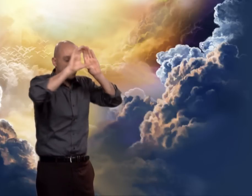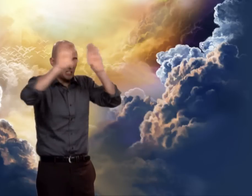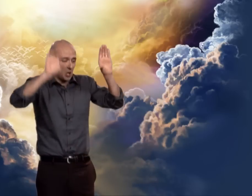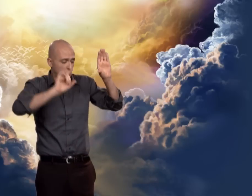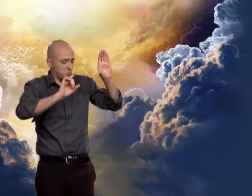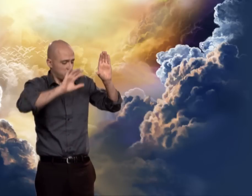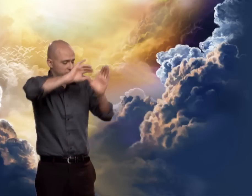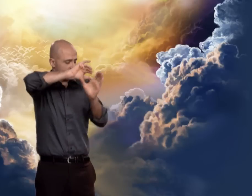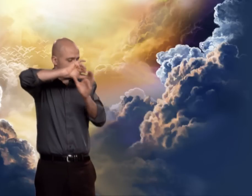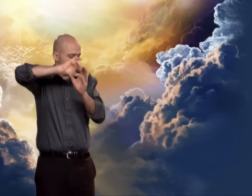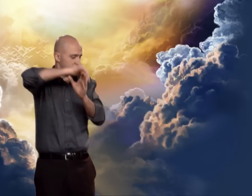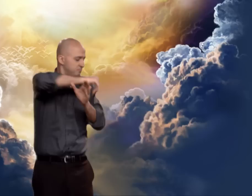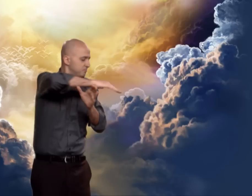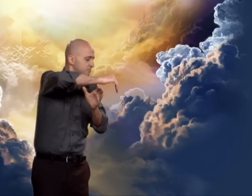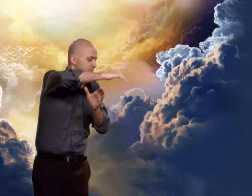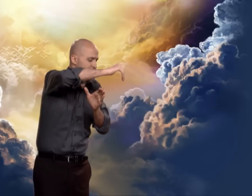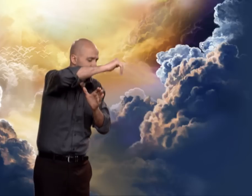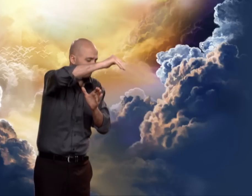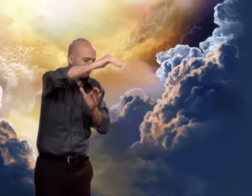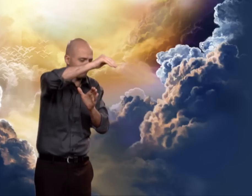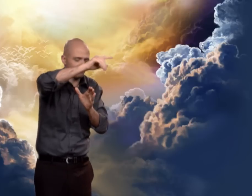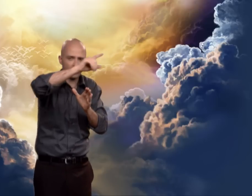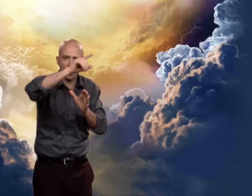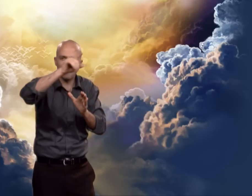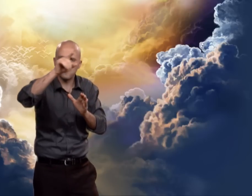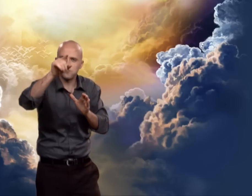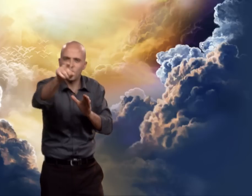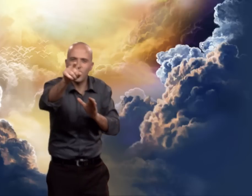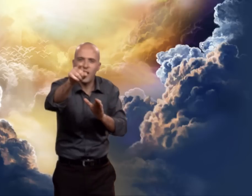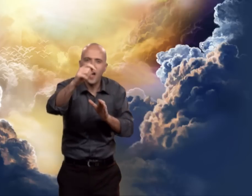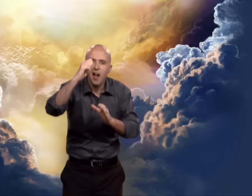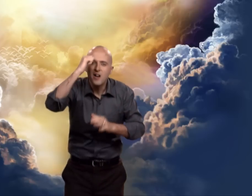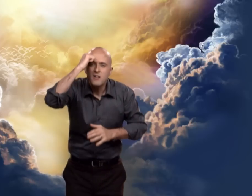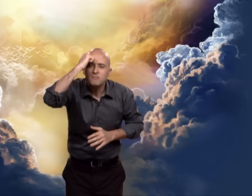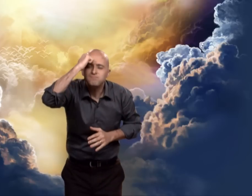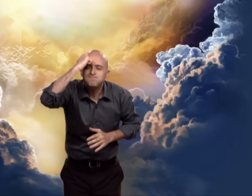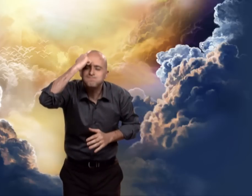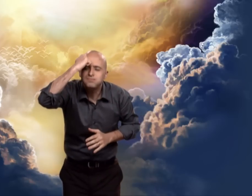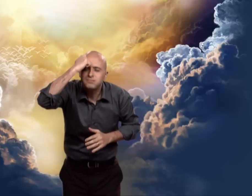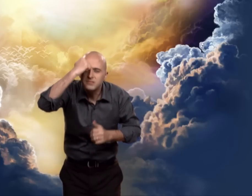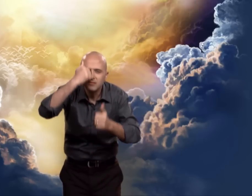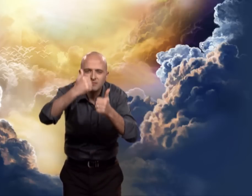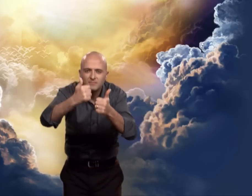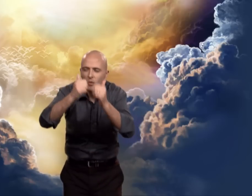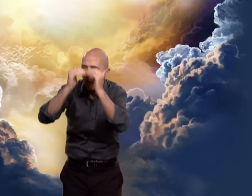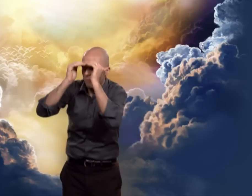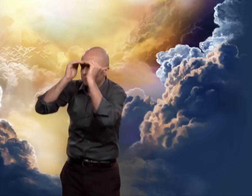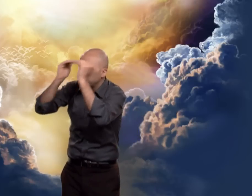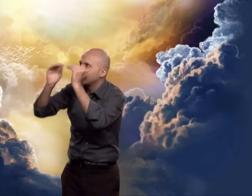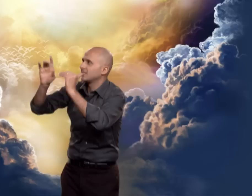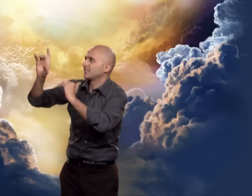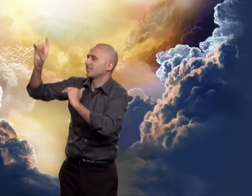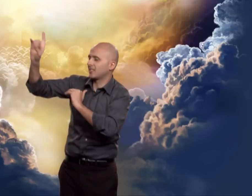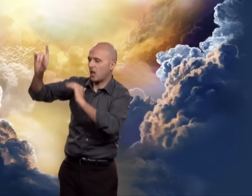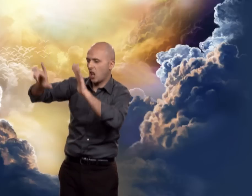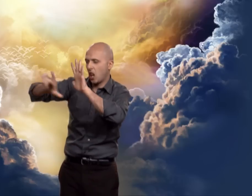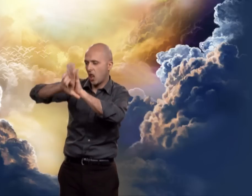pecado. O salário do pecado é a morte, mas o dom gratuito de Deus é a vida eterna em Cristo